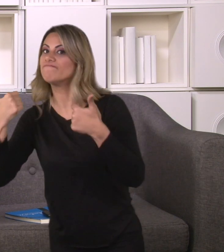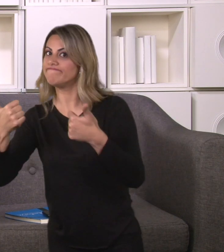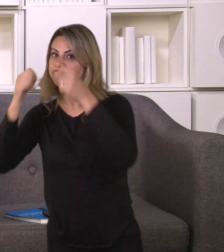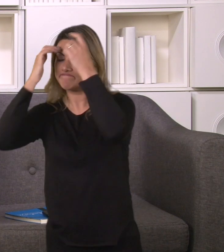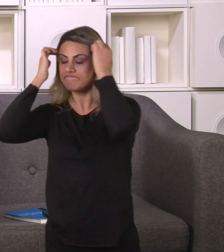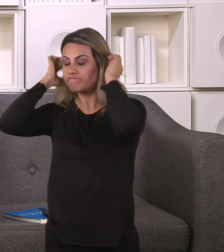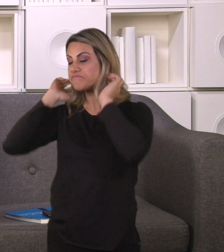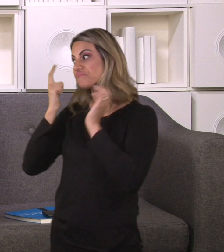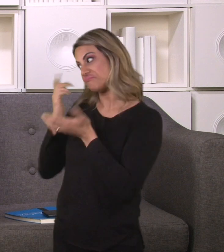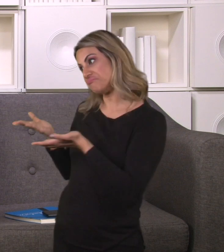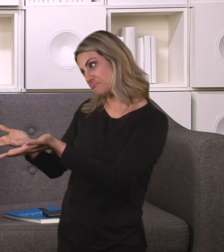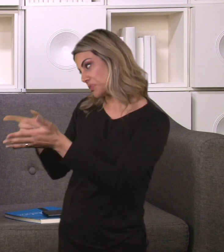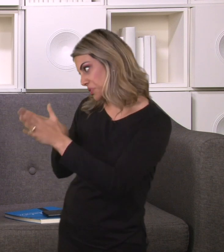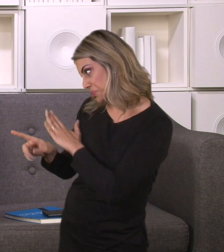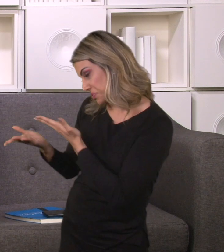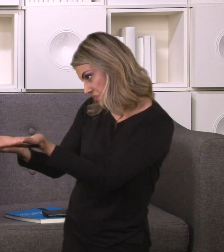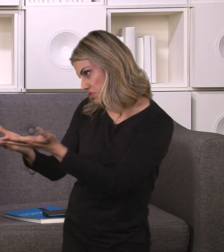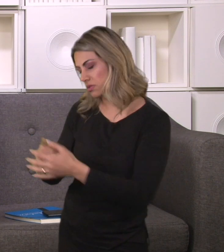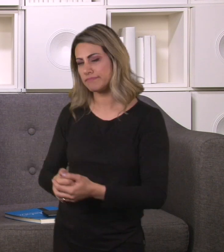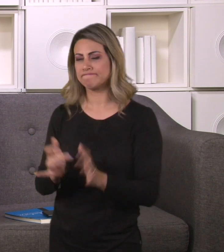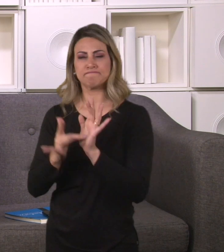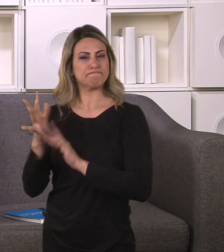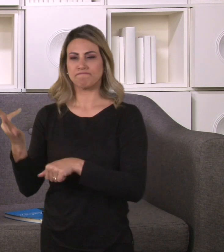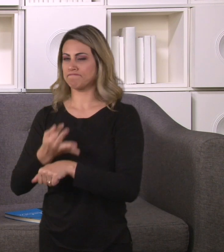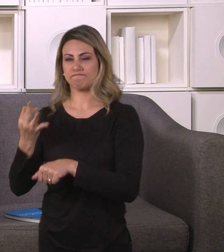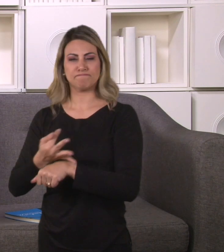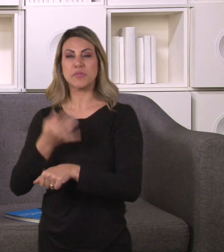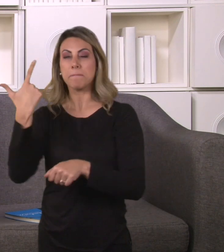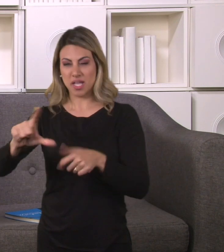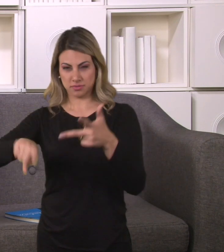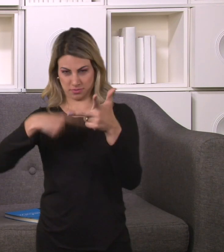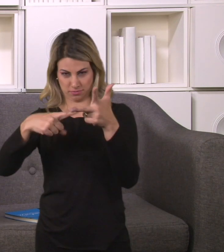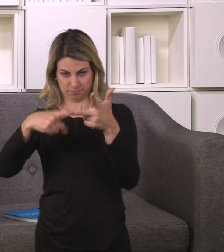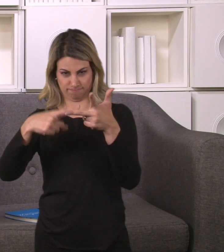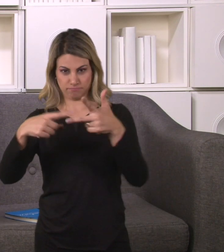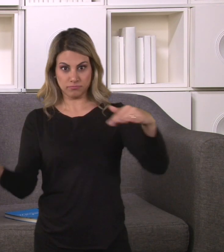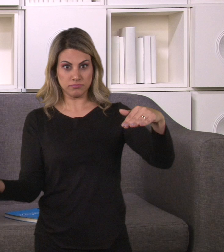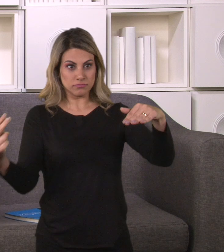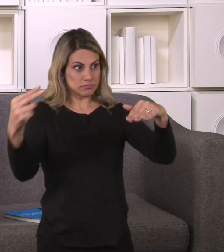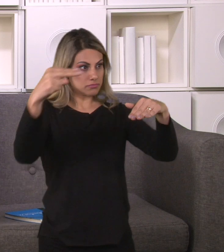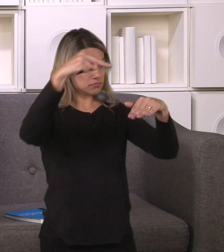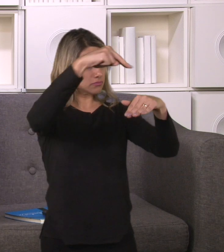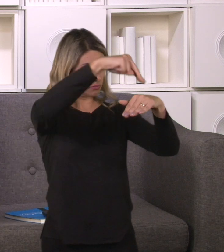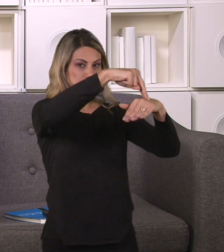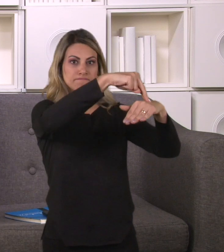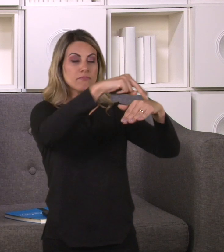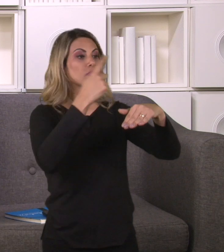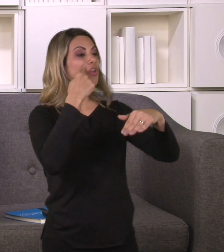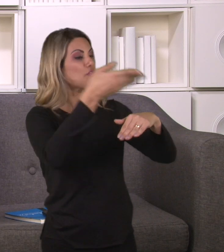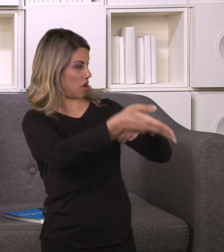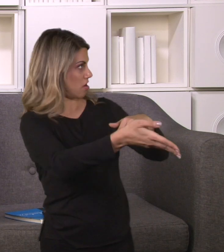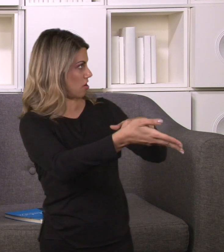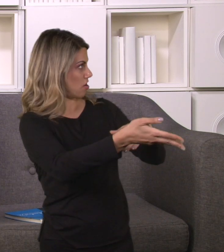diabo leva Jesus a um alto, o lugar mais alto do templo, o pináculo do templo, e diz, pule daí, porque os anjos